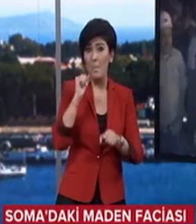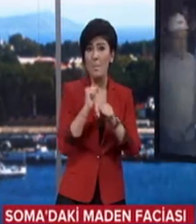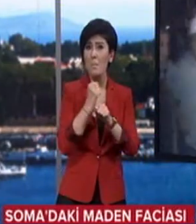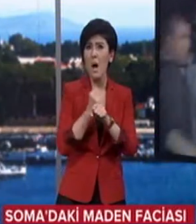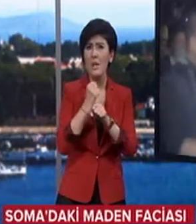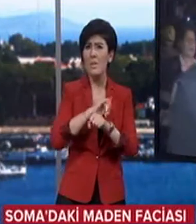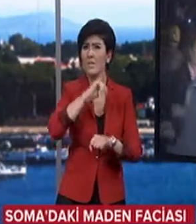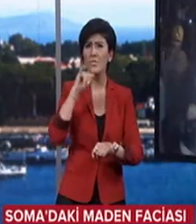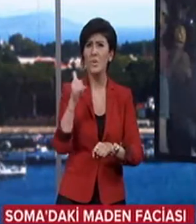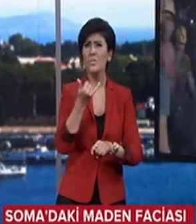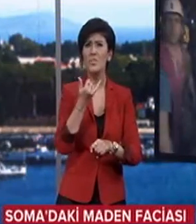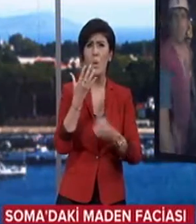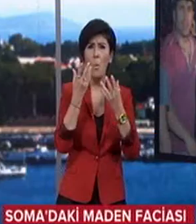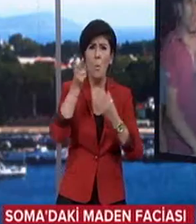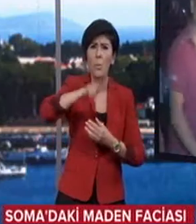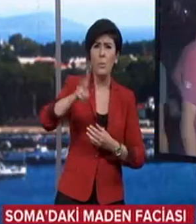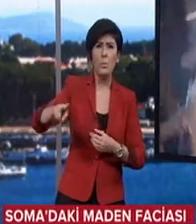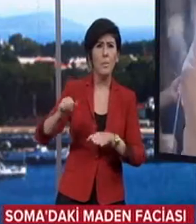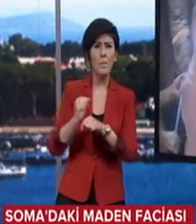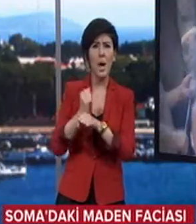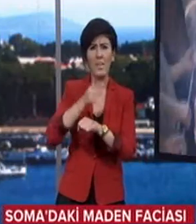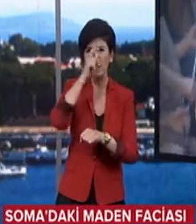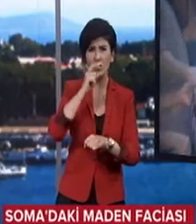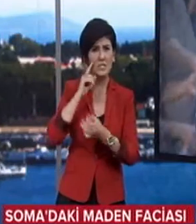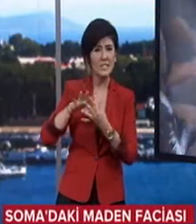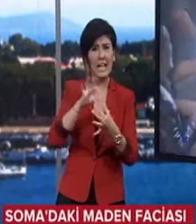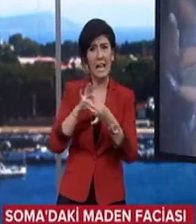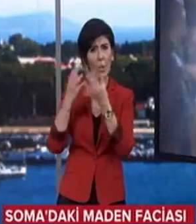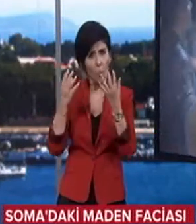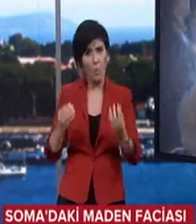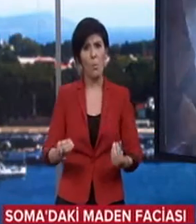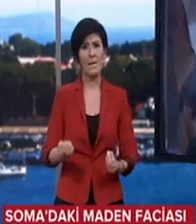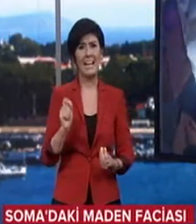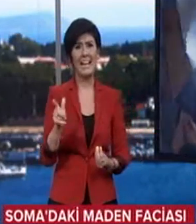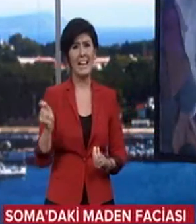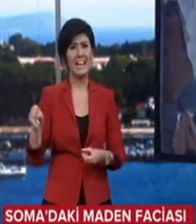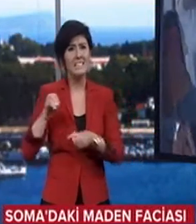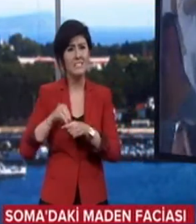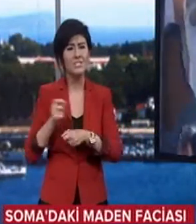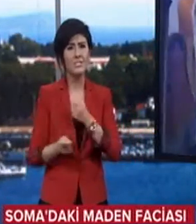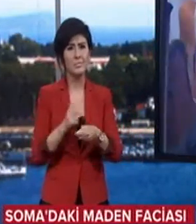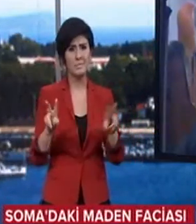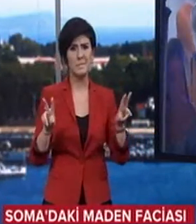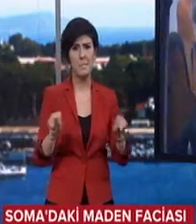Müdürlükleri maden faciasında hayatını kaybeden maden işçileriyle ilgili olarak illerdeki çalışmalarını